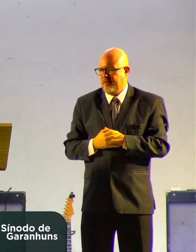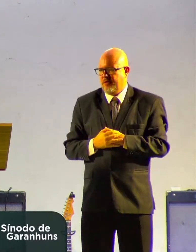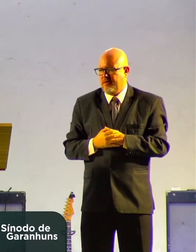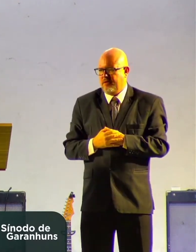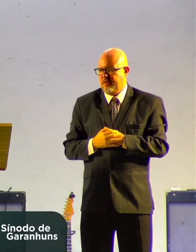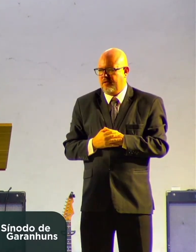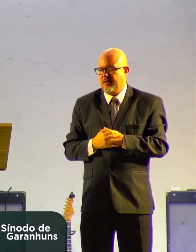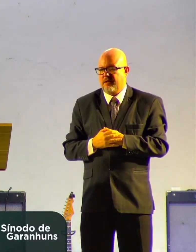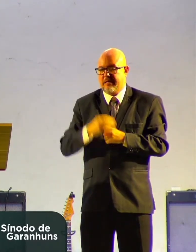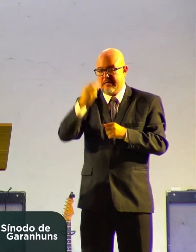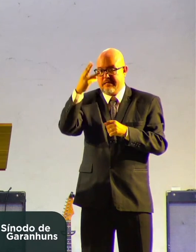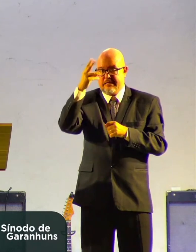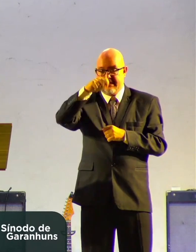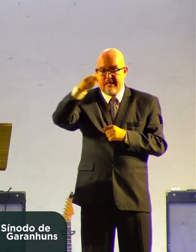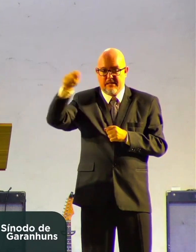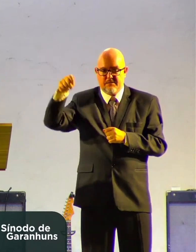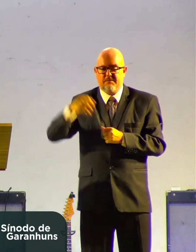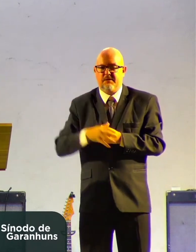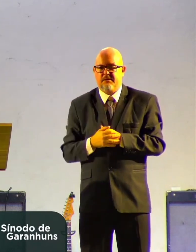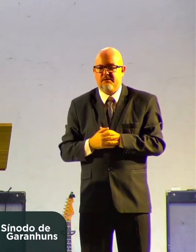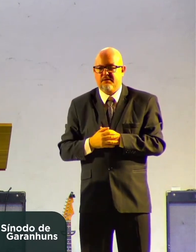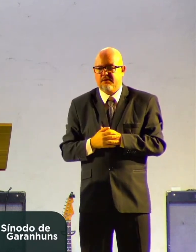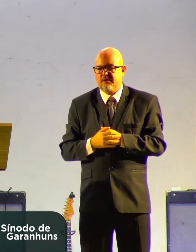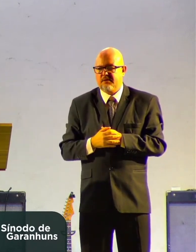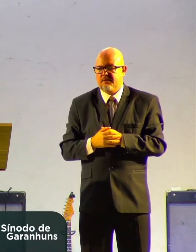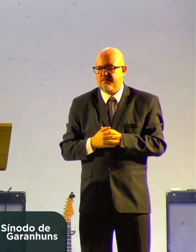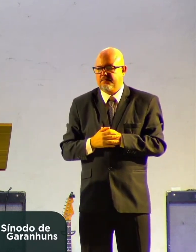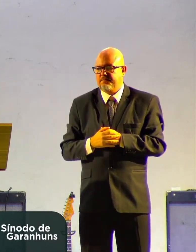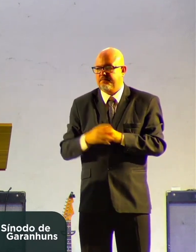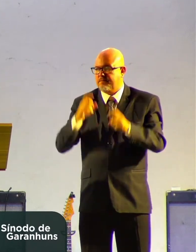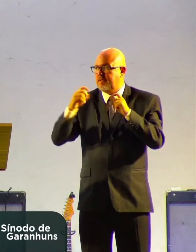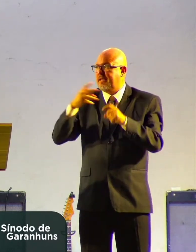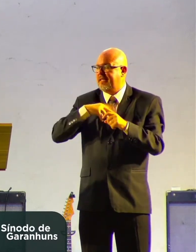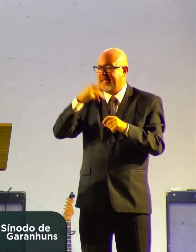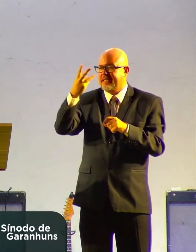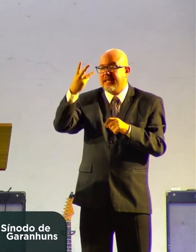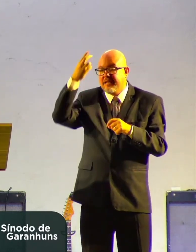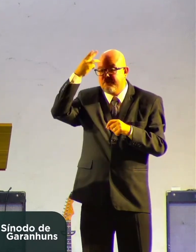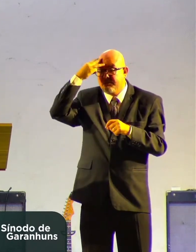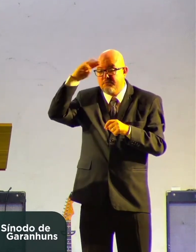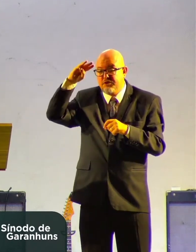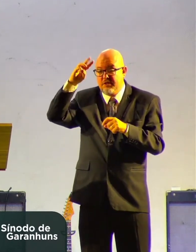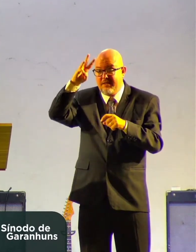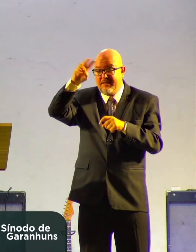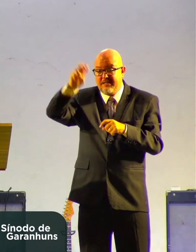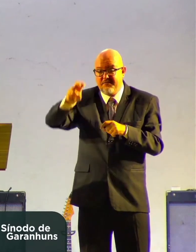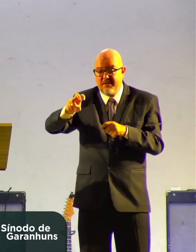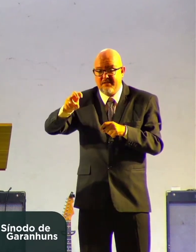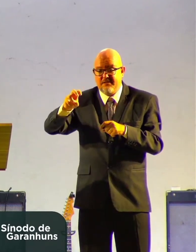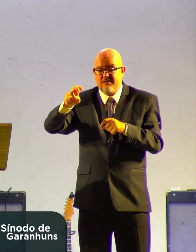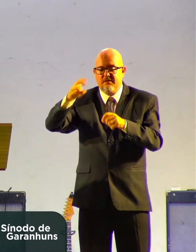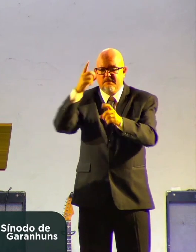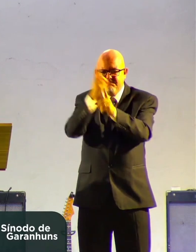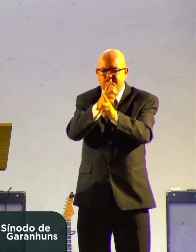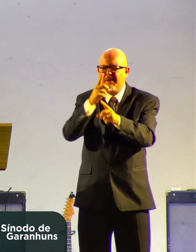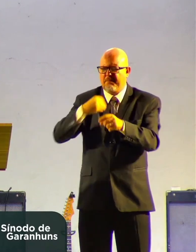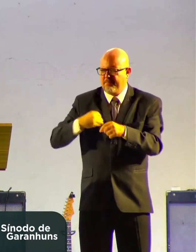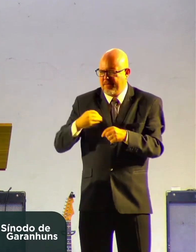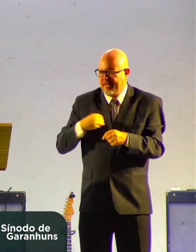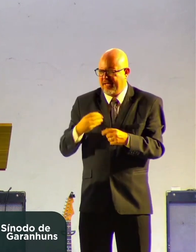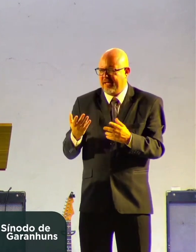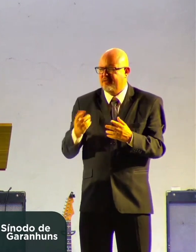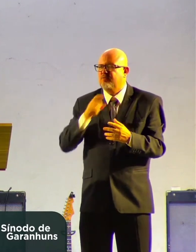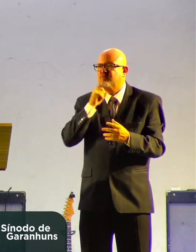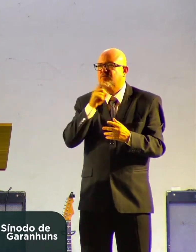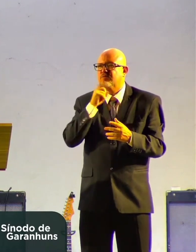Nos últimos 3 meses, eles se reuniam 3 vezes por dia. Tamanha era a convicção de pecados, que